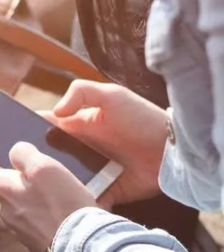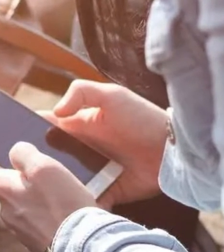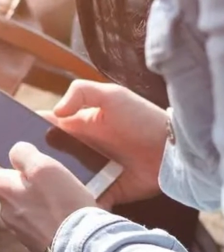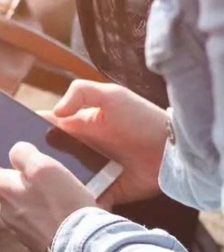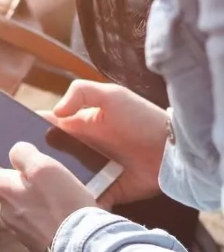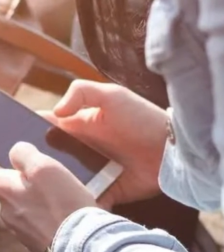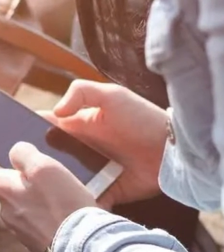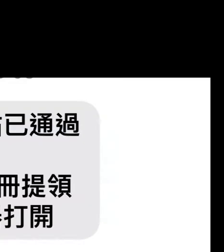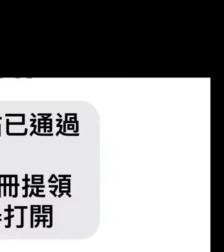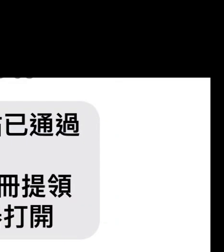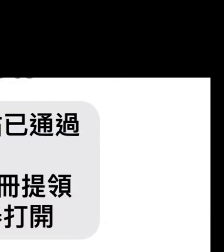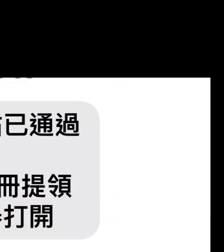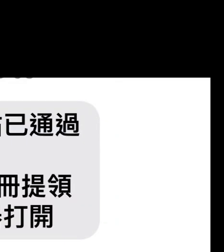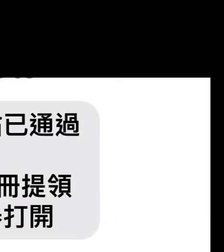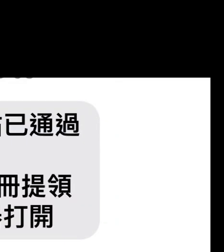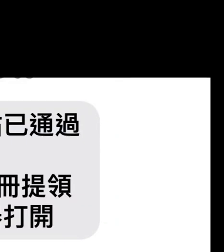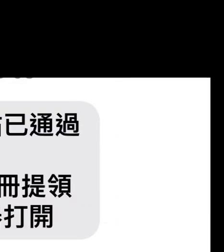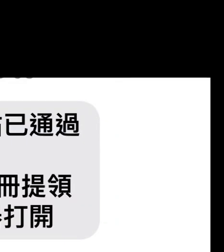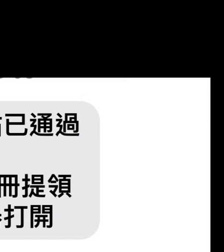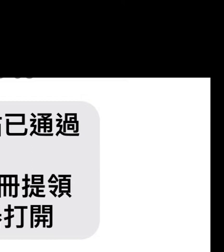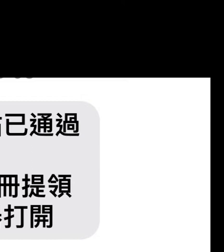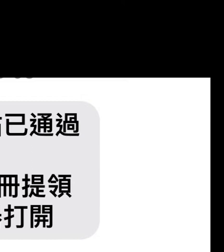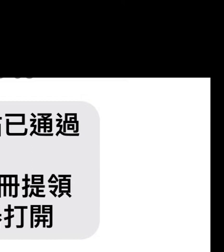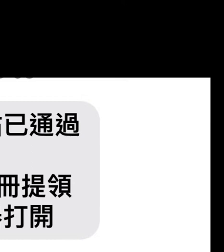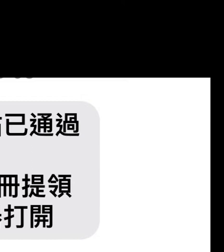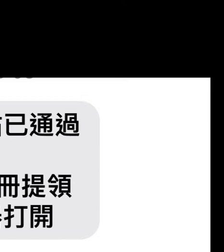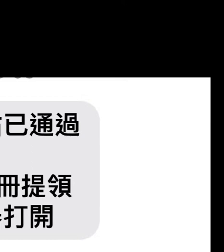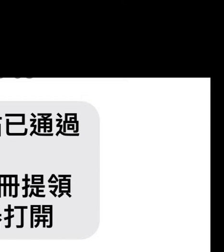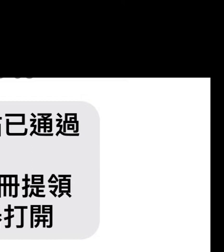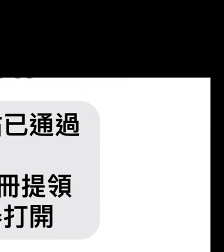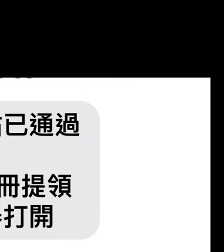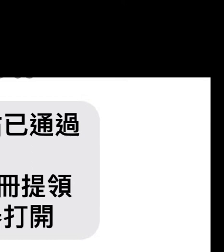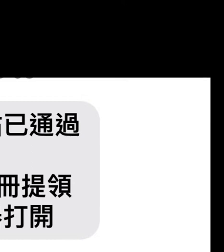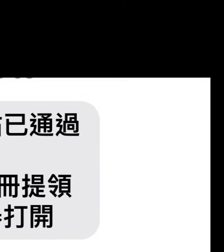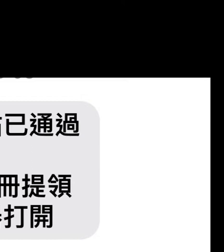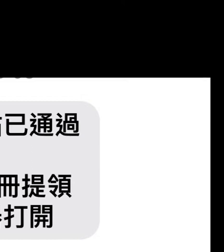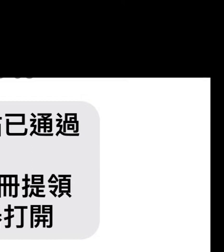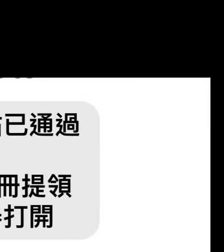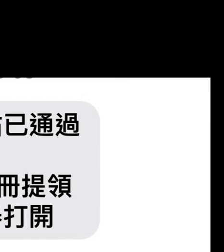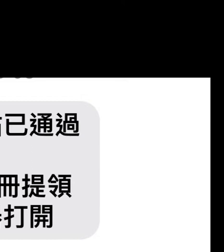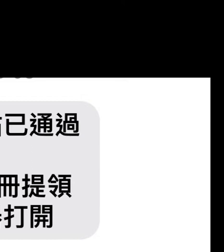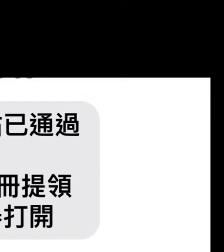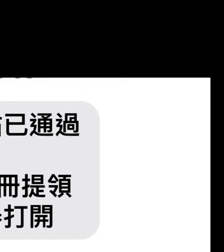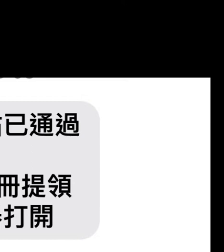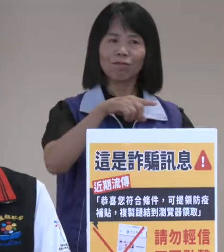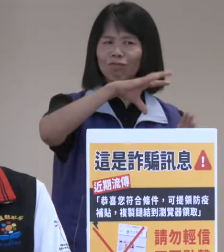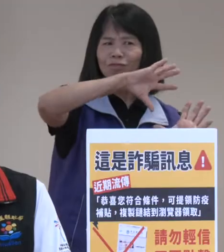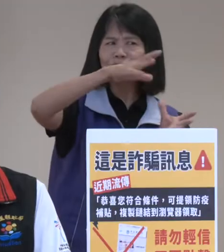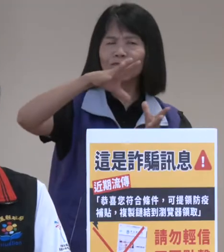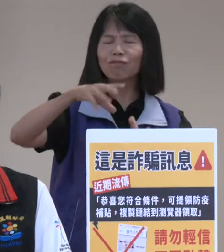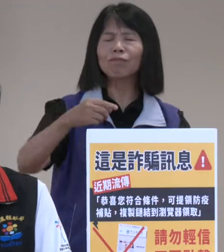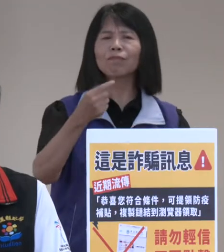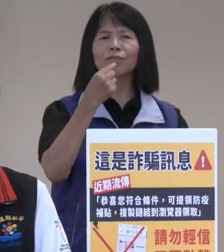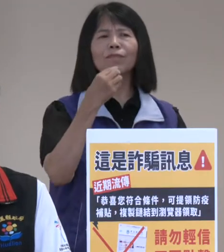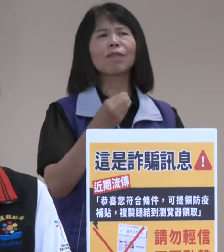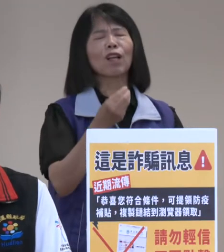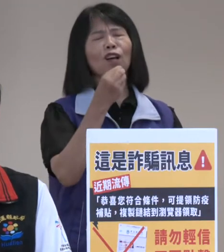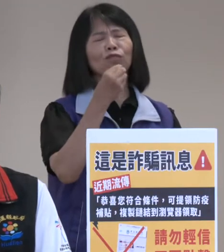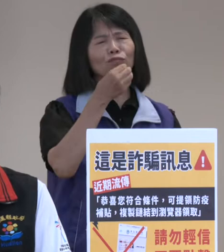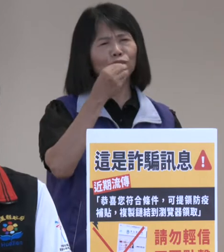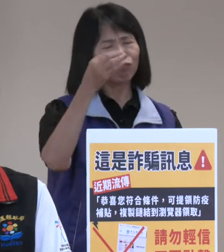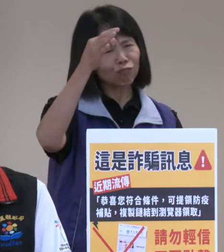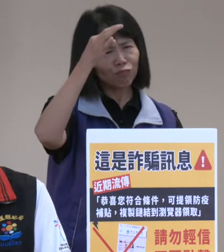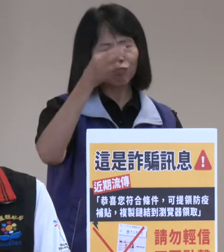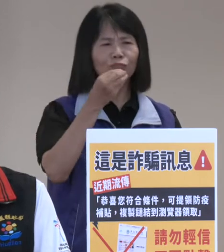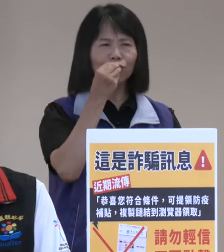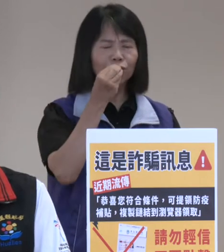银行以及卫福部求证，才得知误信诈骗集团设下的钓鱼网站。 这个世界没有白吃的午餐了哈。那